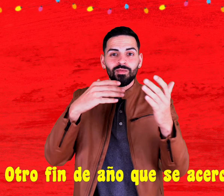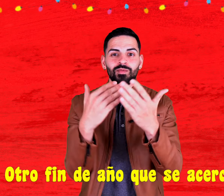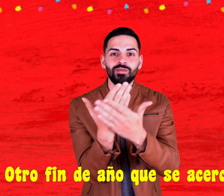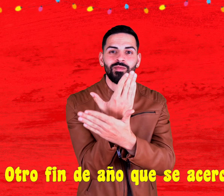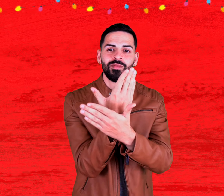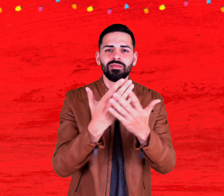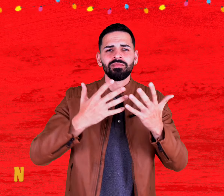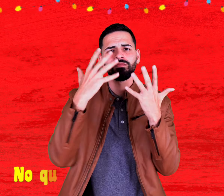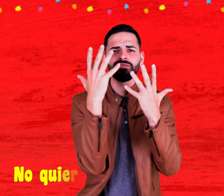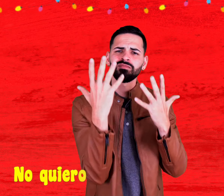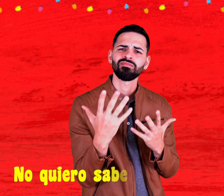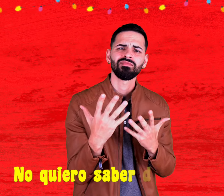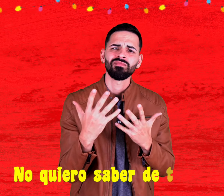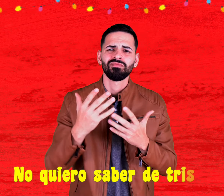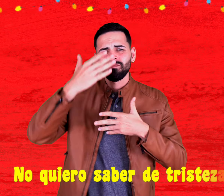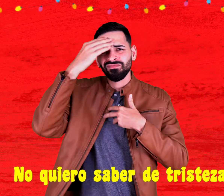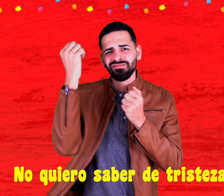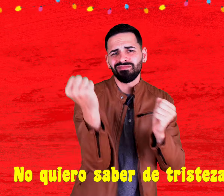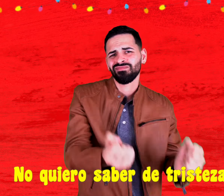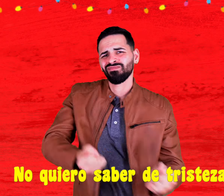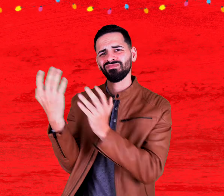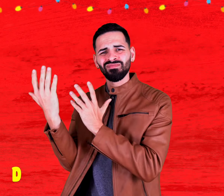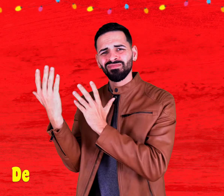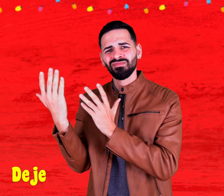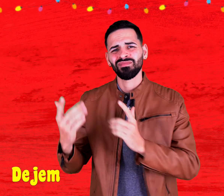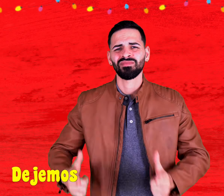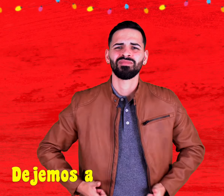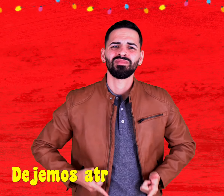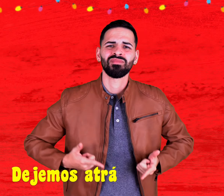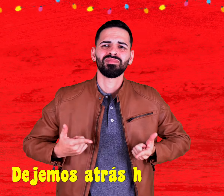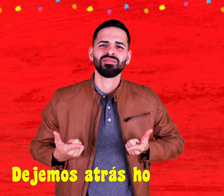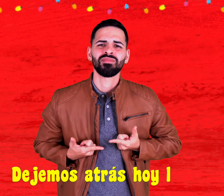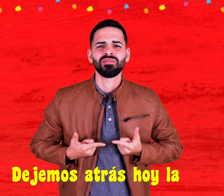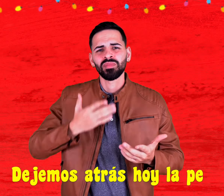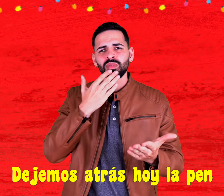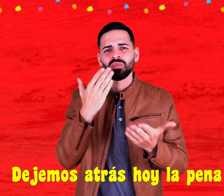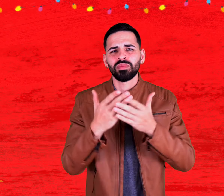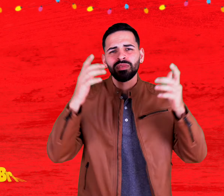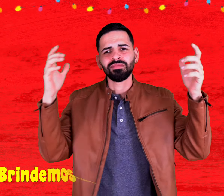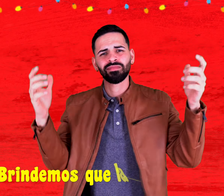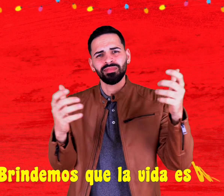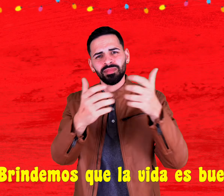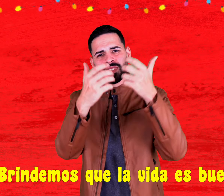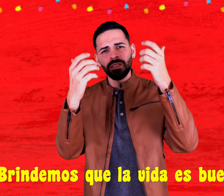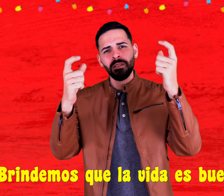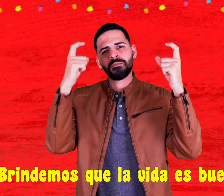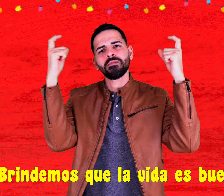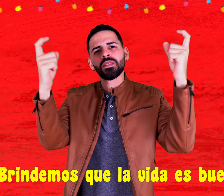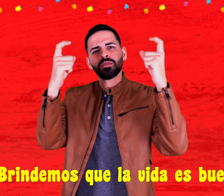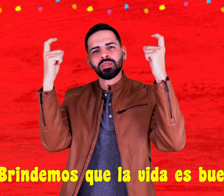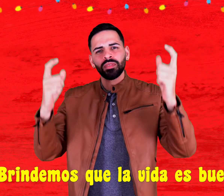acerca, no quiero saber de tristezas, dejemos atrás hoy la pena, brindemos que la vida es buena,